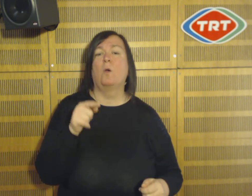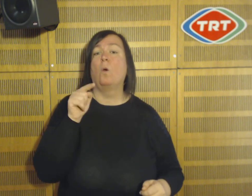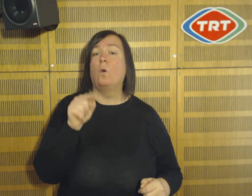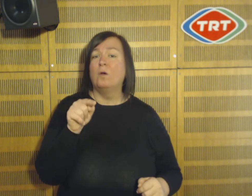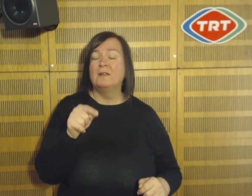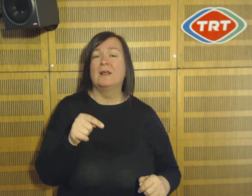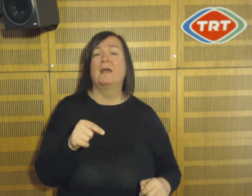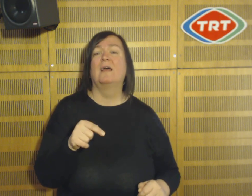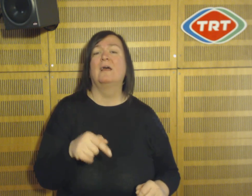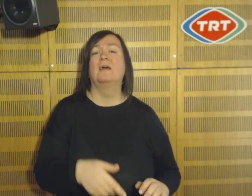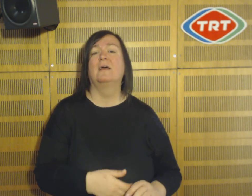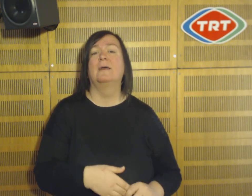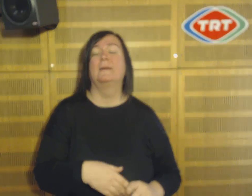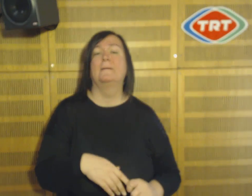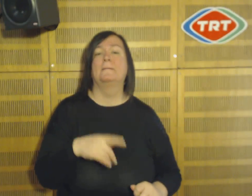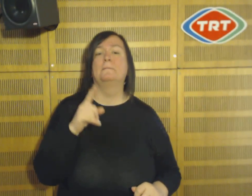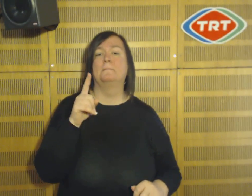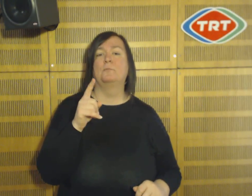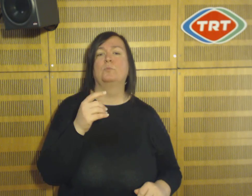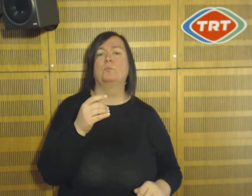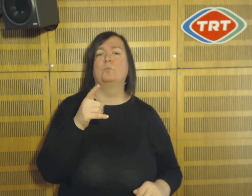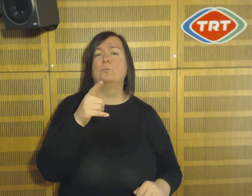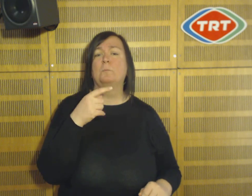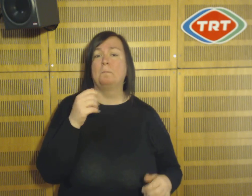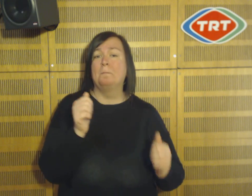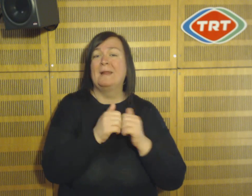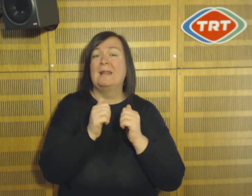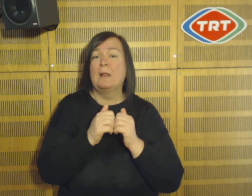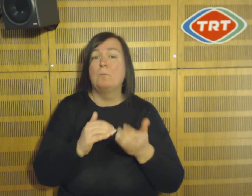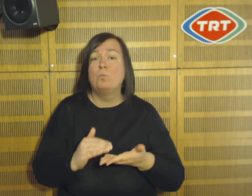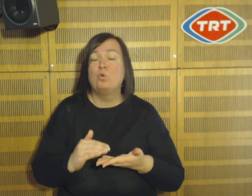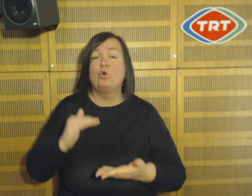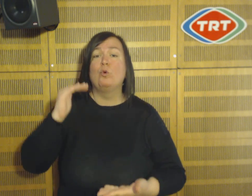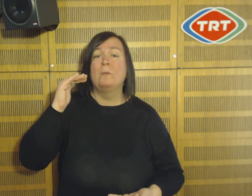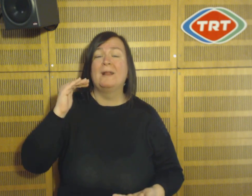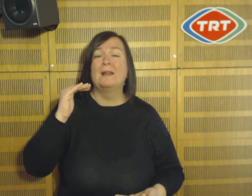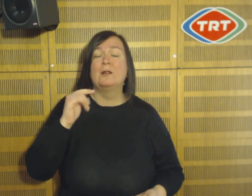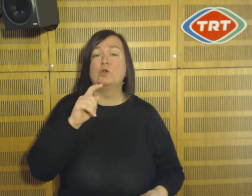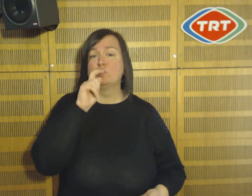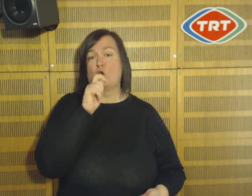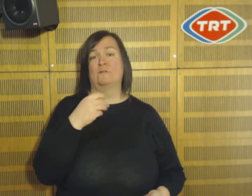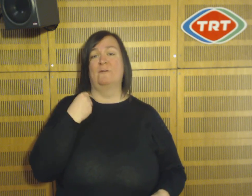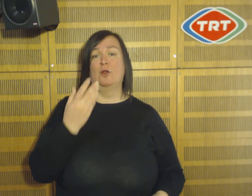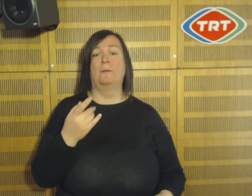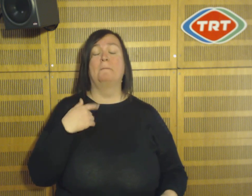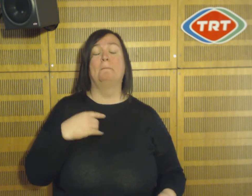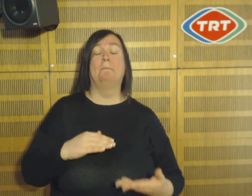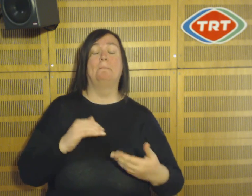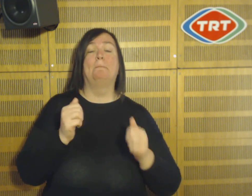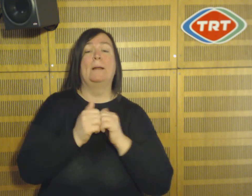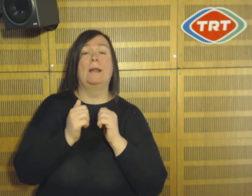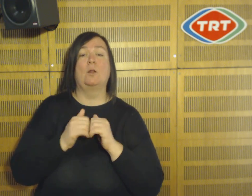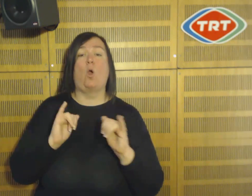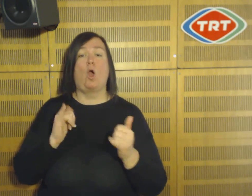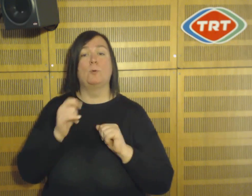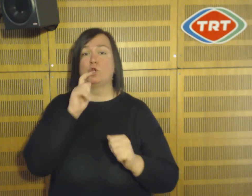eee bir büyümelerine birlikte büyümelerine Eee söz verip diorum birlikte oynamalarına Söz veriyorum Söz